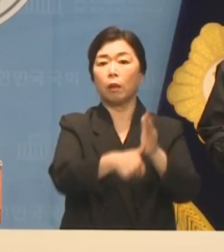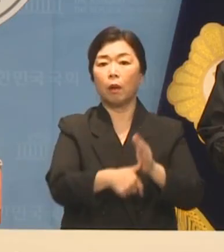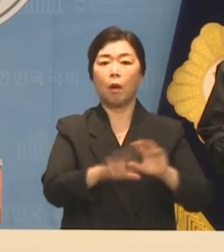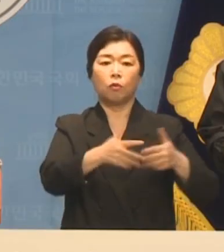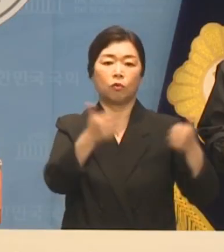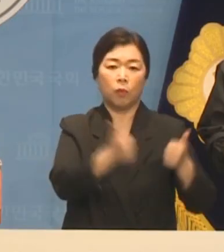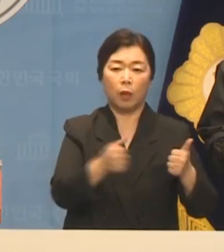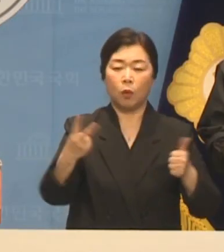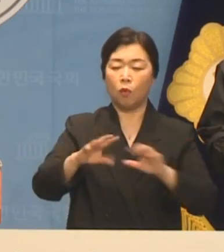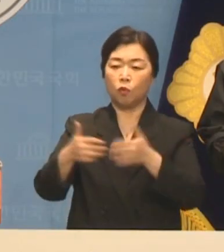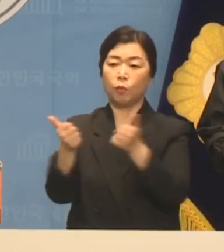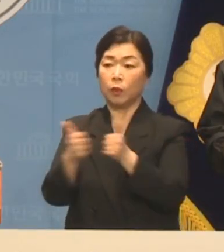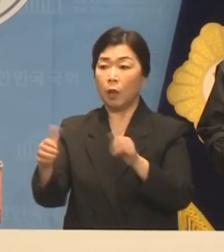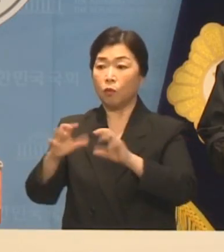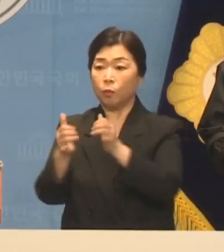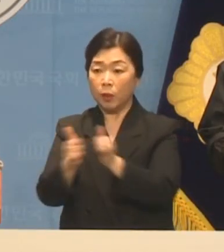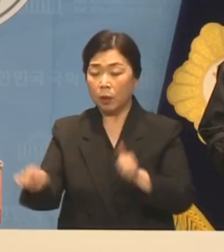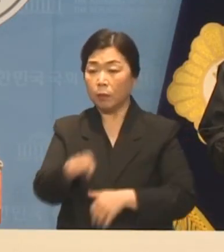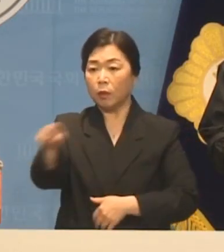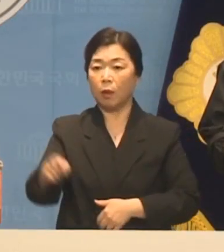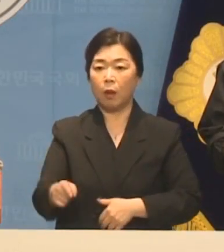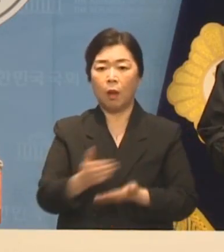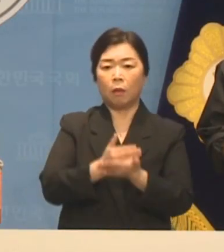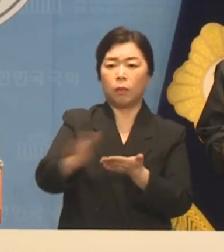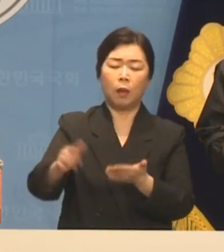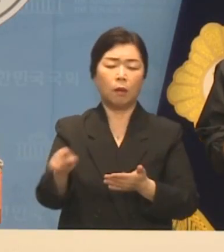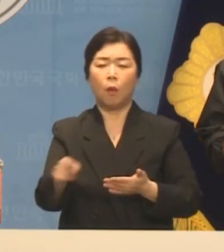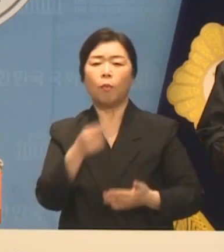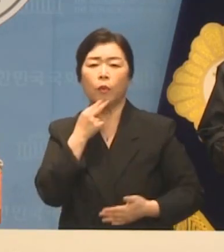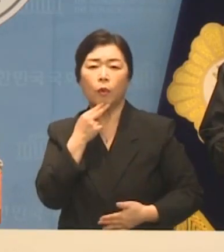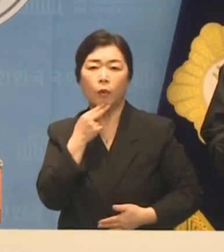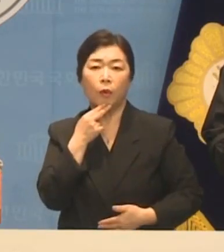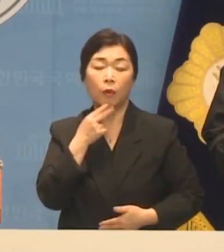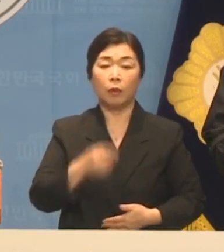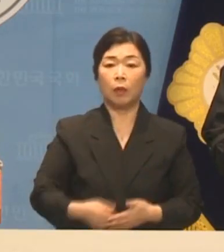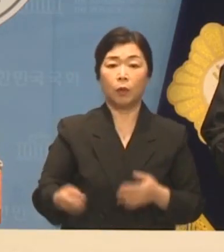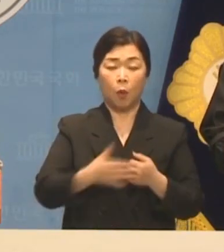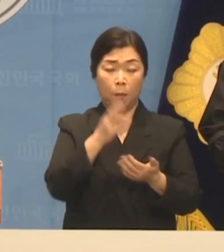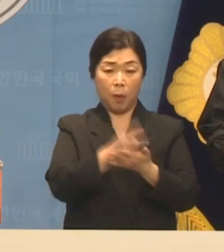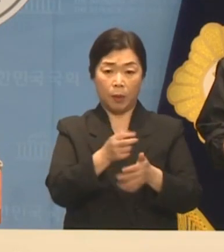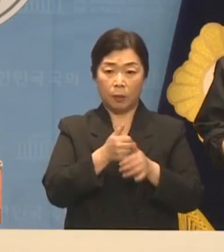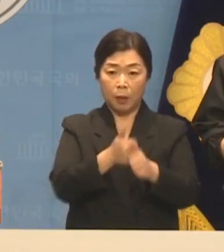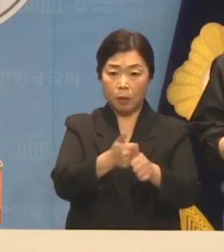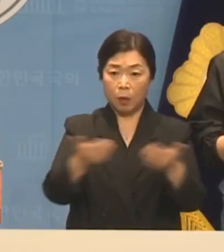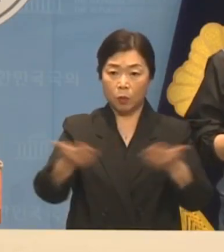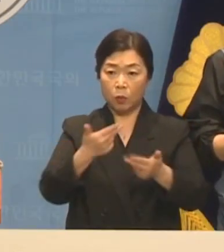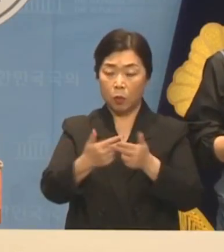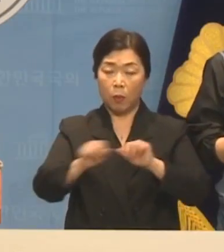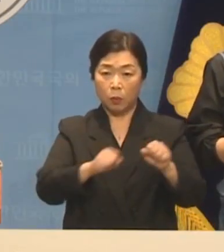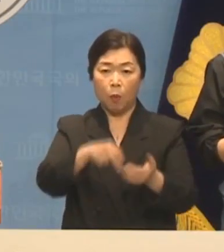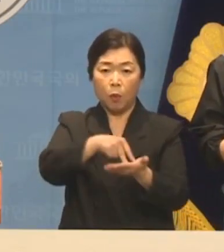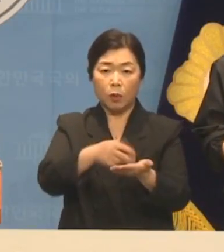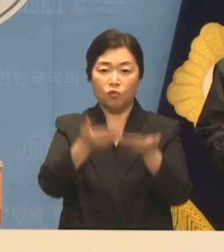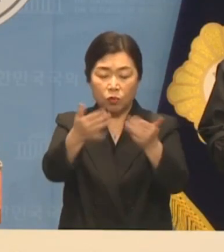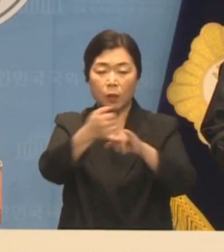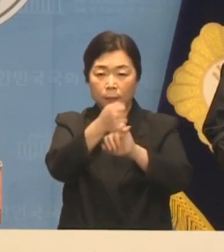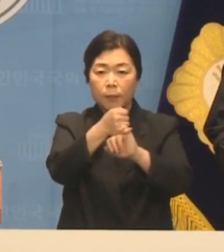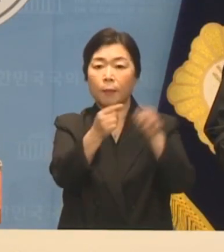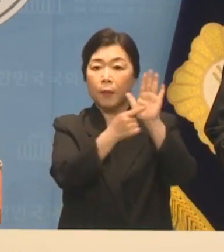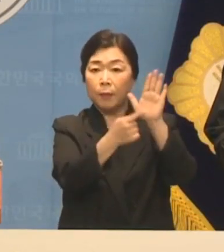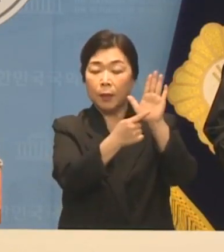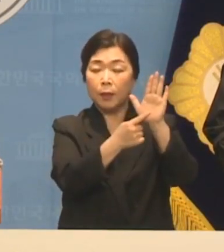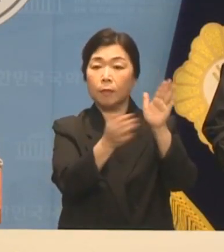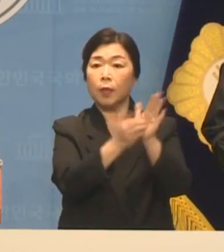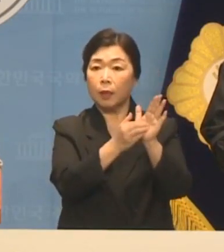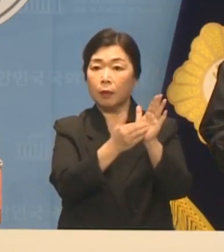앞에서 클렌징은 없어졌고 법에 따라 노조 활동을 보장하겠다라는 약속을 한 바 있습니다.